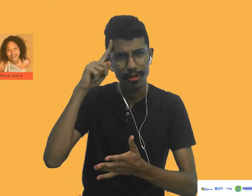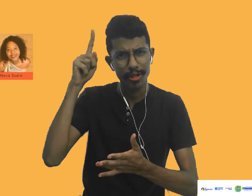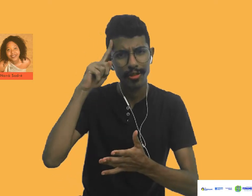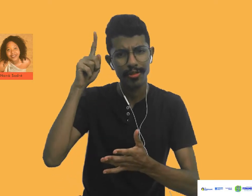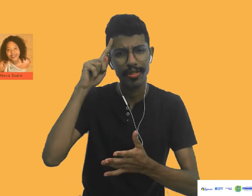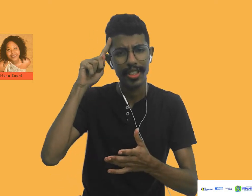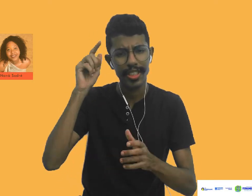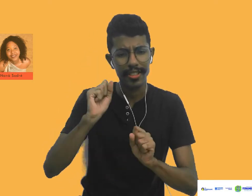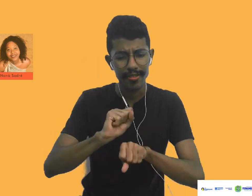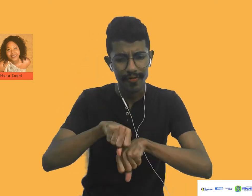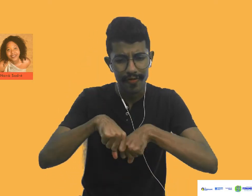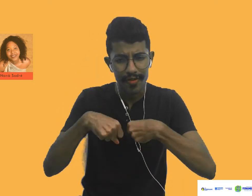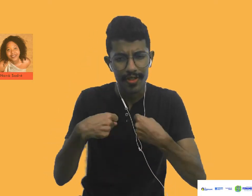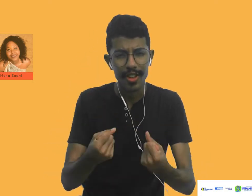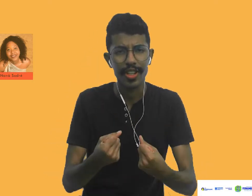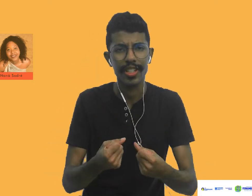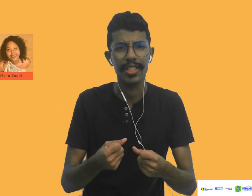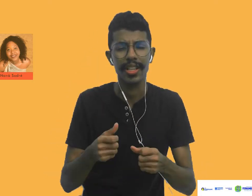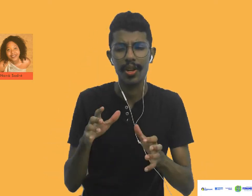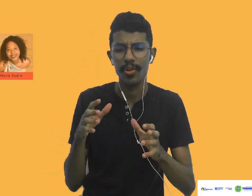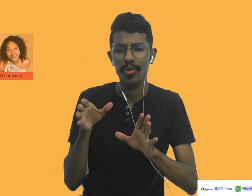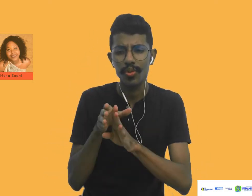sabe? Estão todos os dias em diálogo com